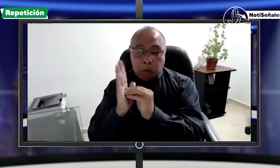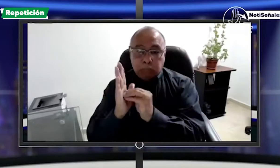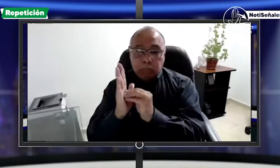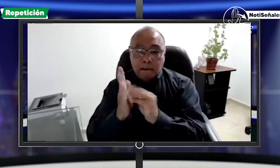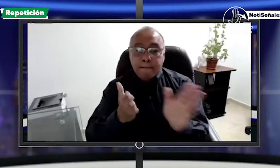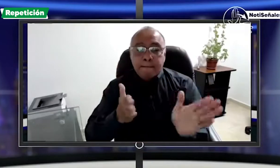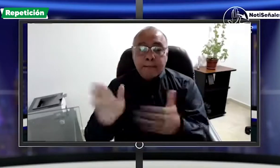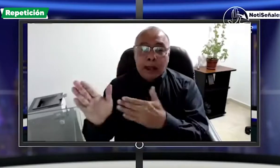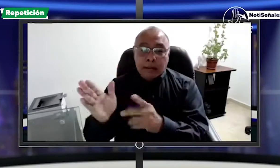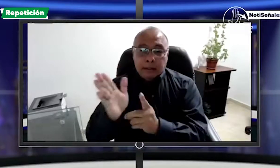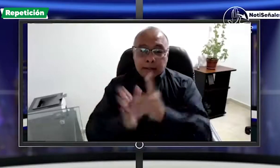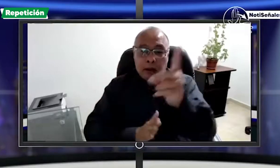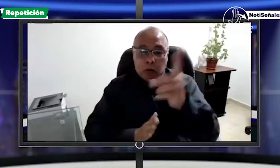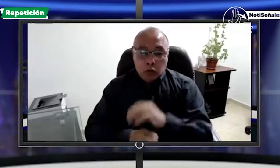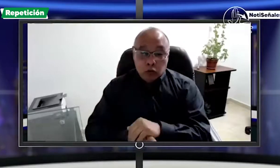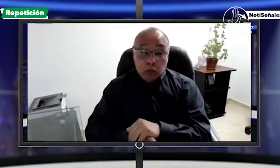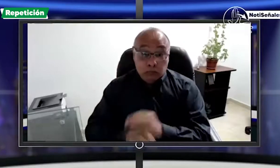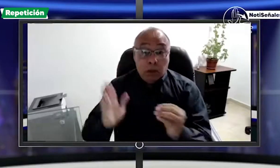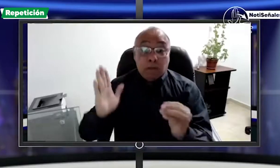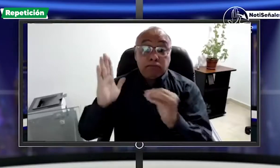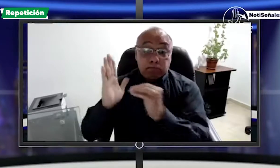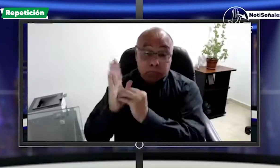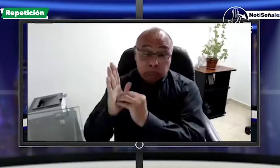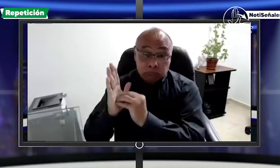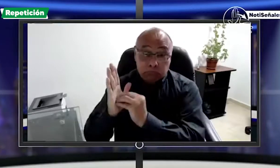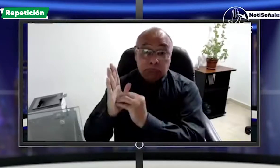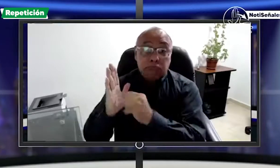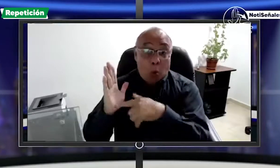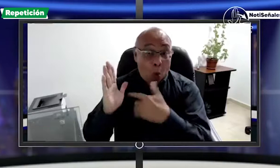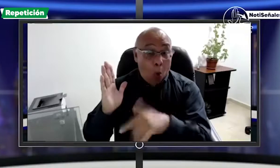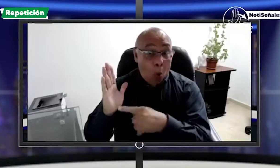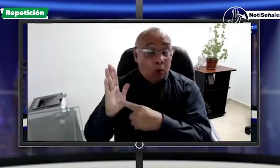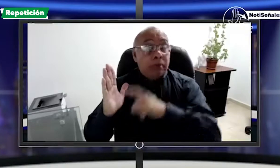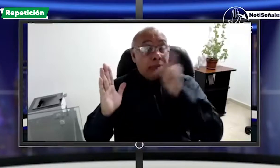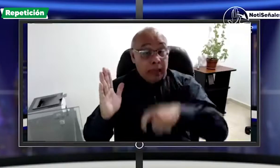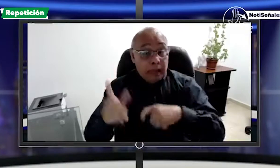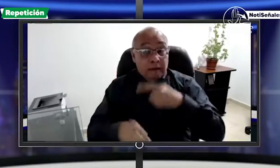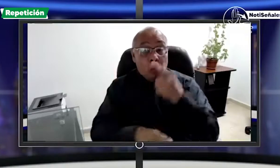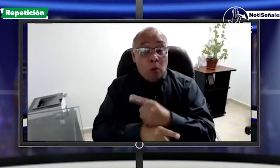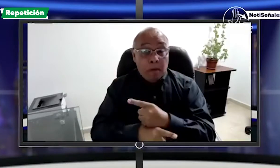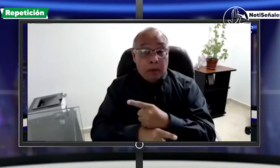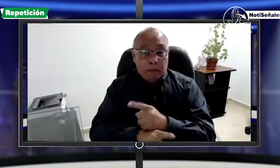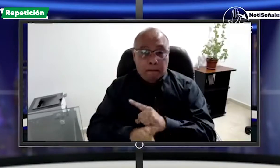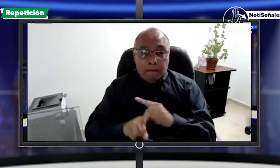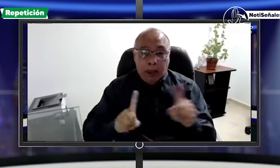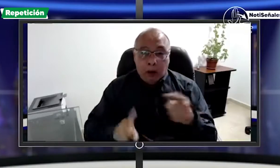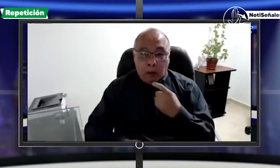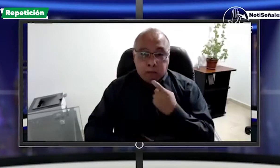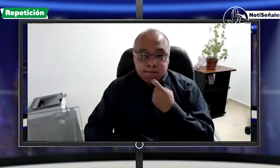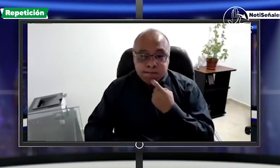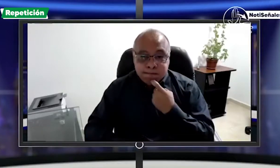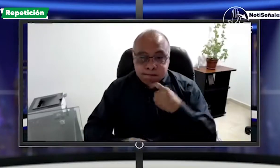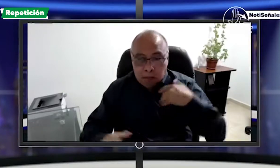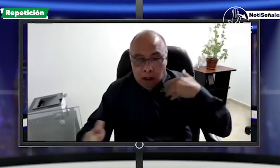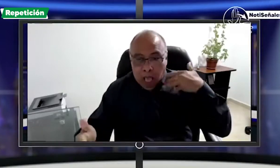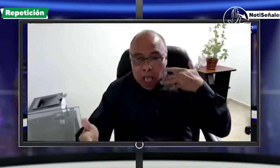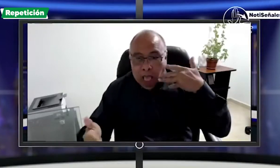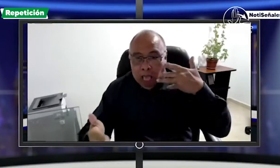El gobierno Del presidente Duque Ha hablado De un plan De desarrollo Y dentro De ese plan De desarrollo